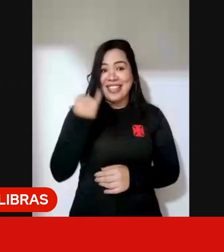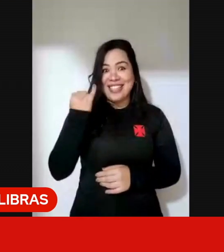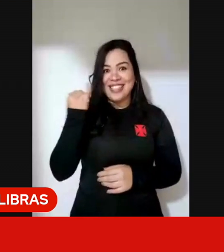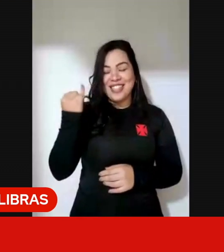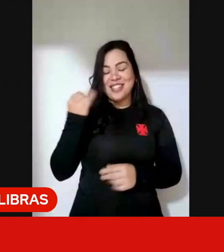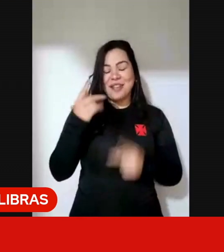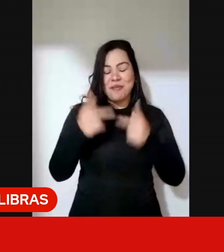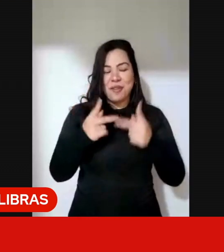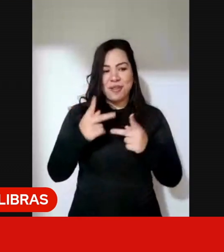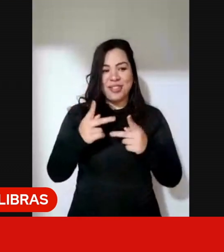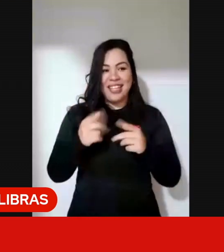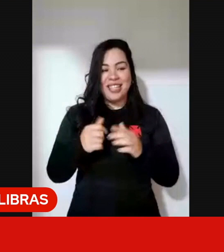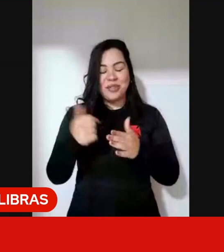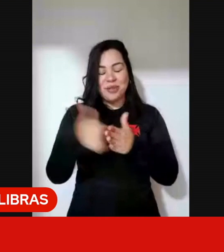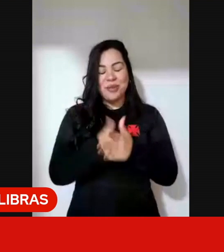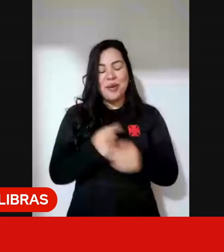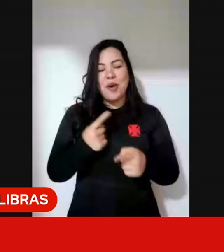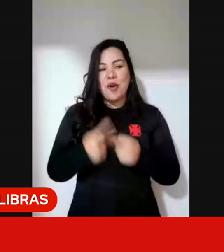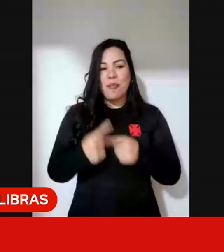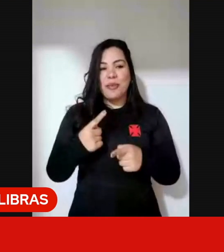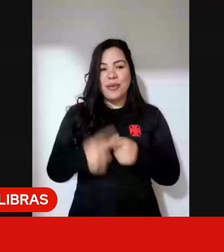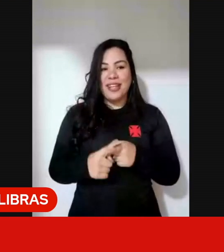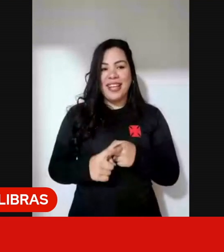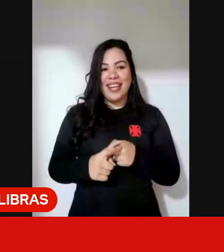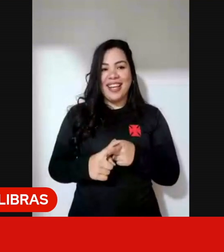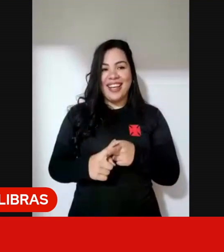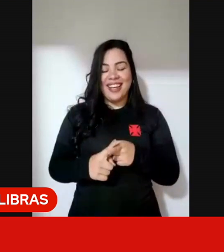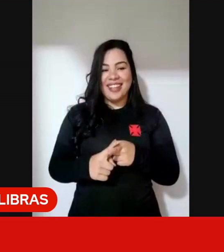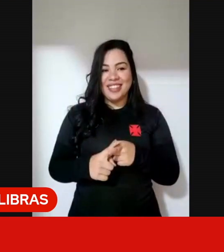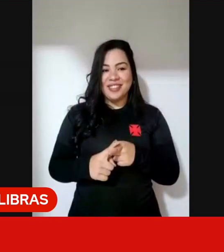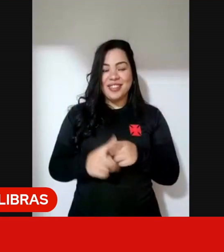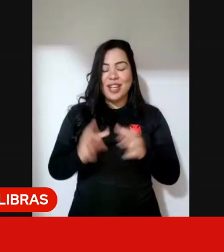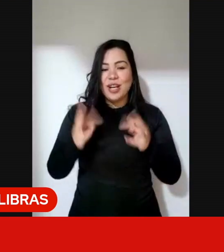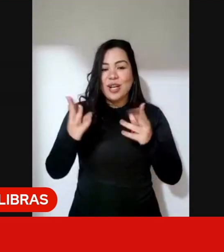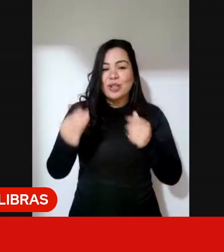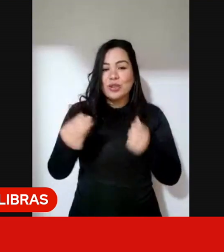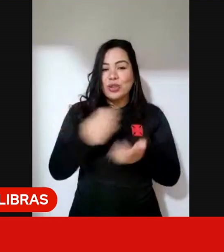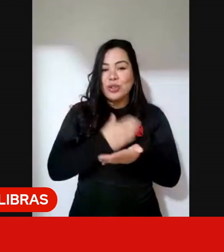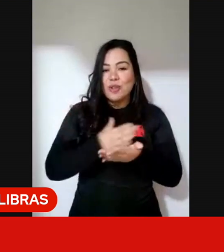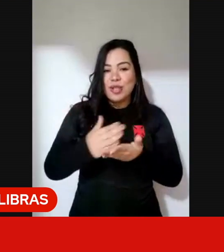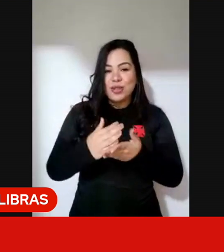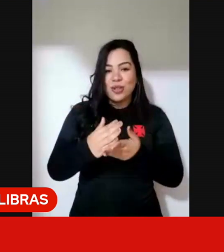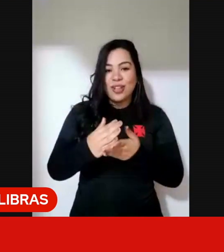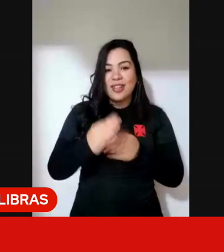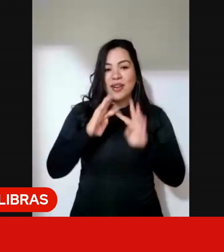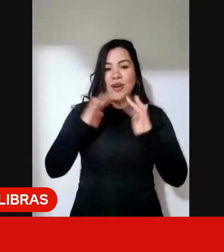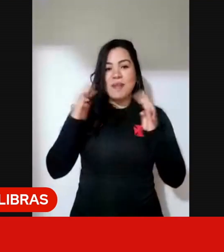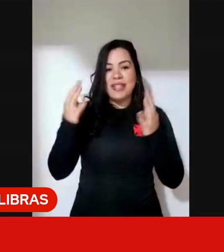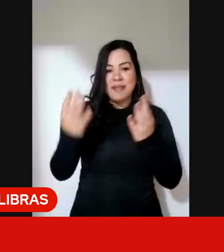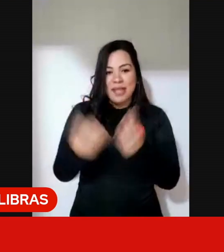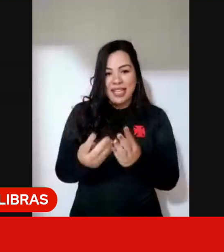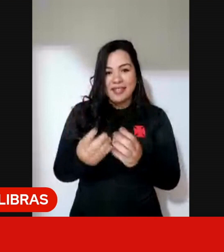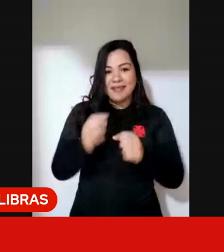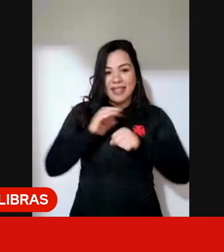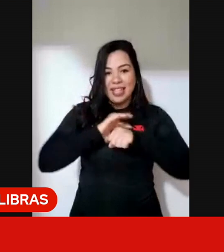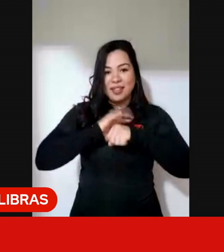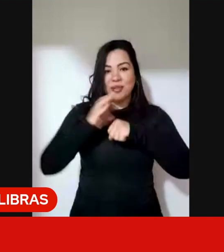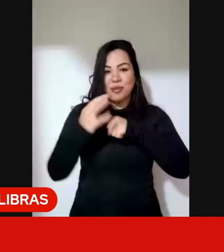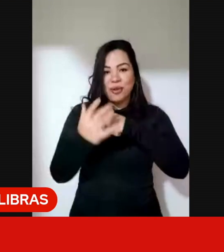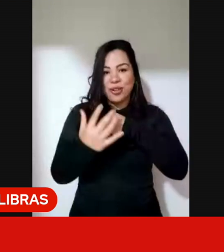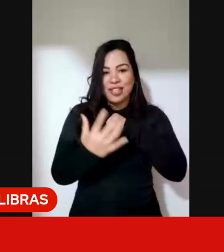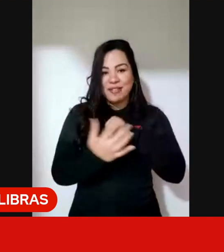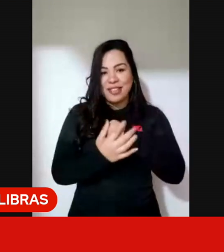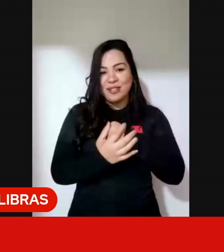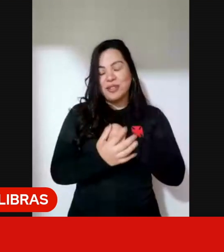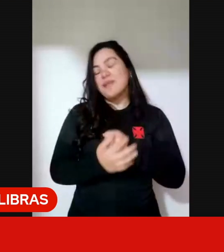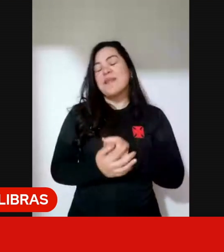Então, é interessante você me perguntar isso, porque tudo começou com a pandemia, né? Com